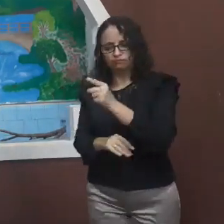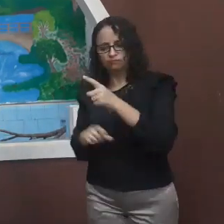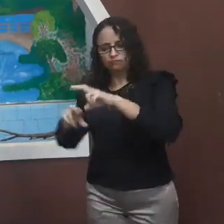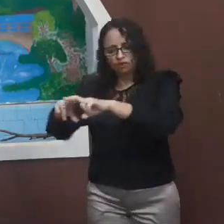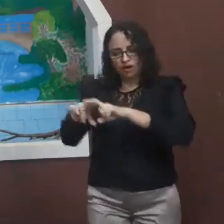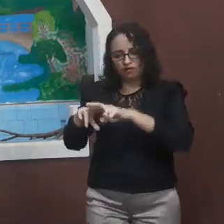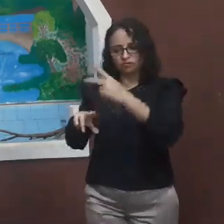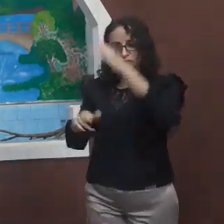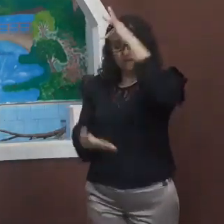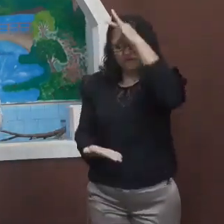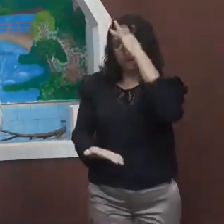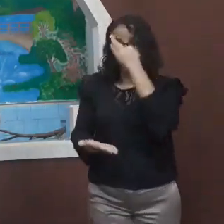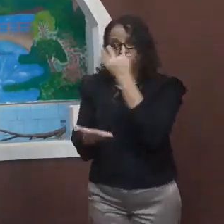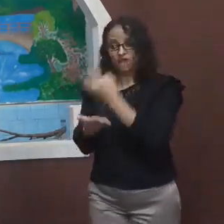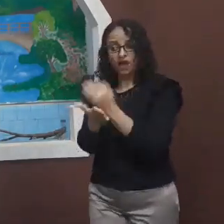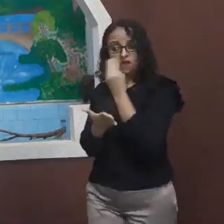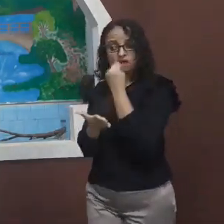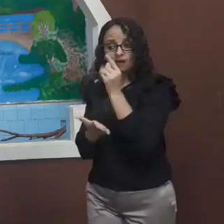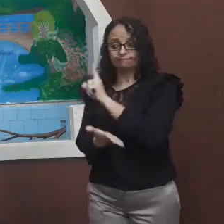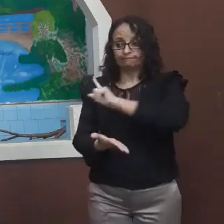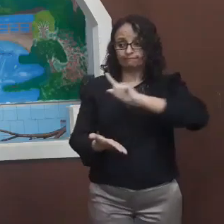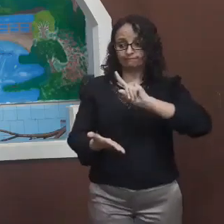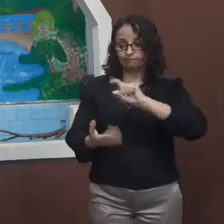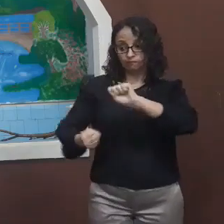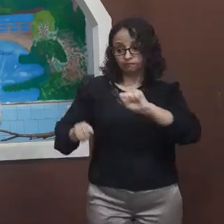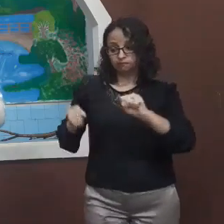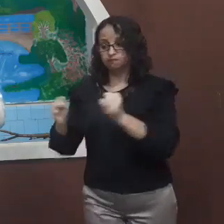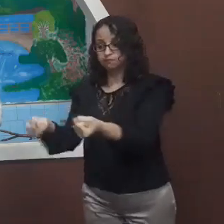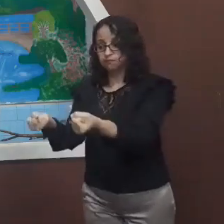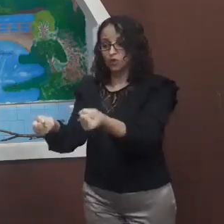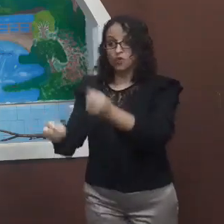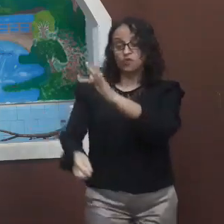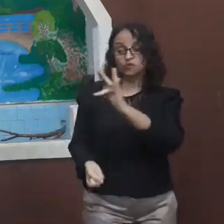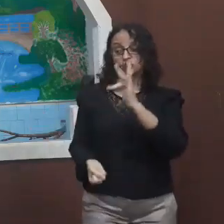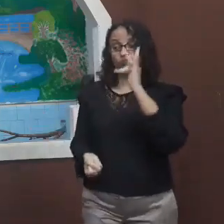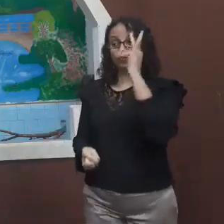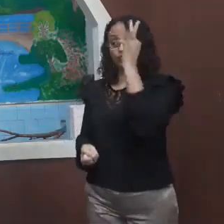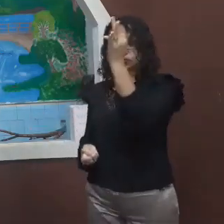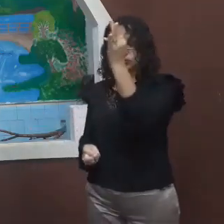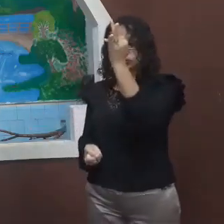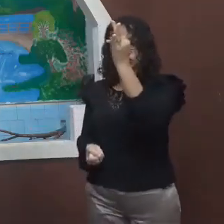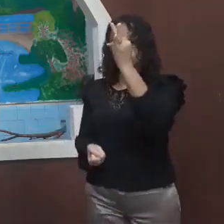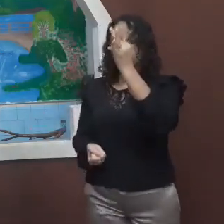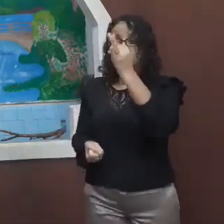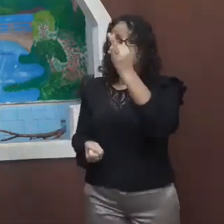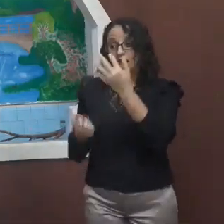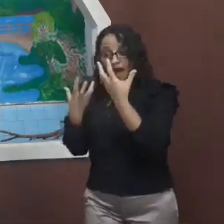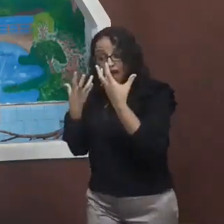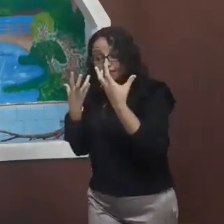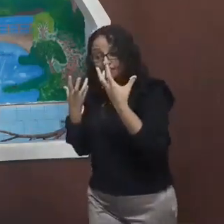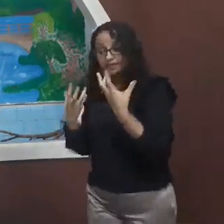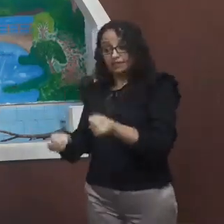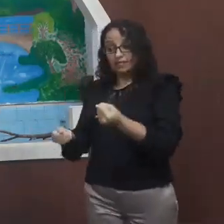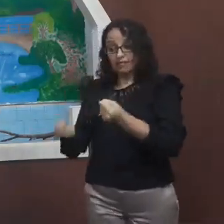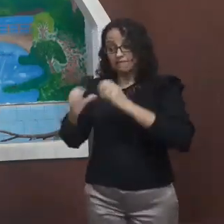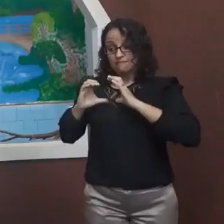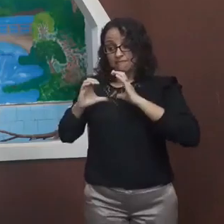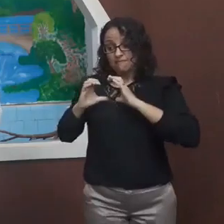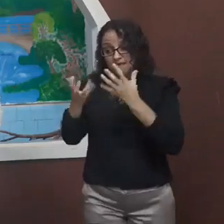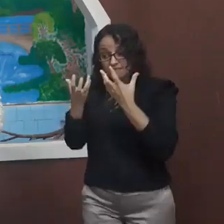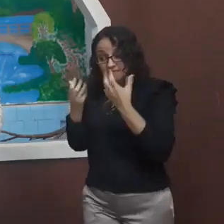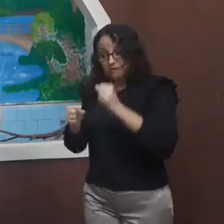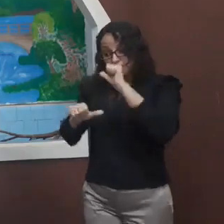não desfaleça, e quando você se converter, fortaleça os seus irmãos. Irmãos, grandes coisas nós